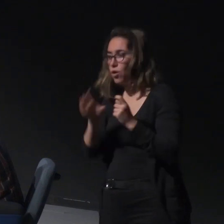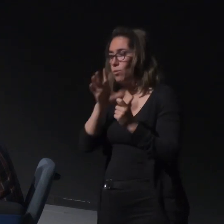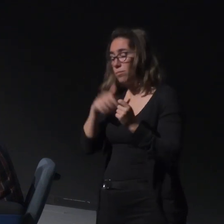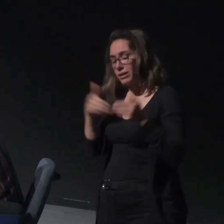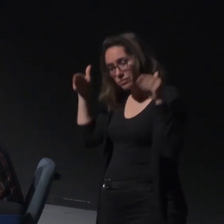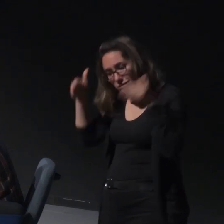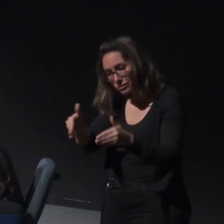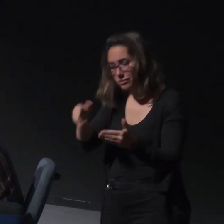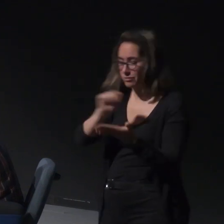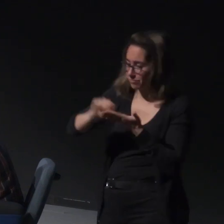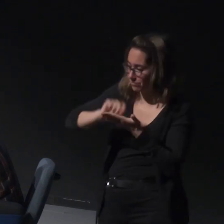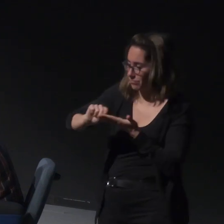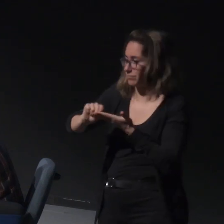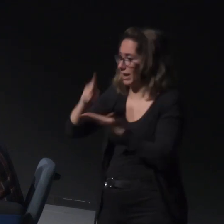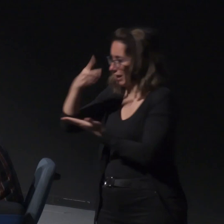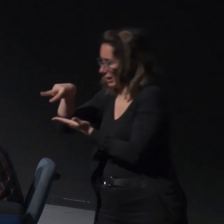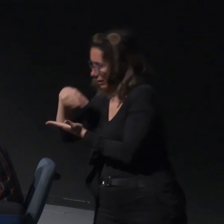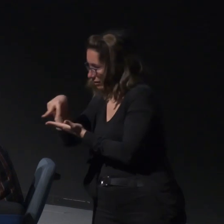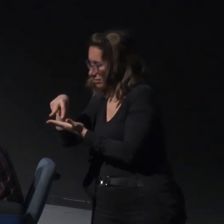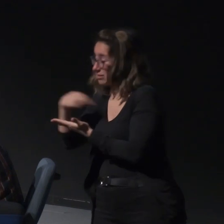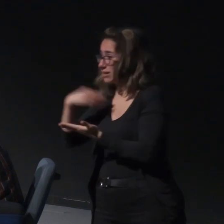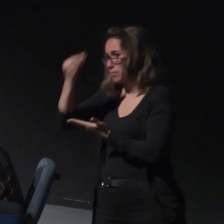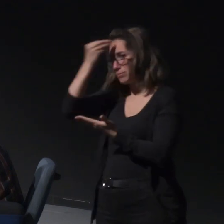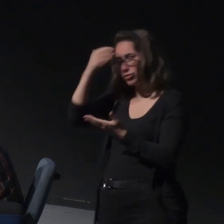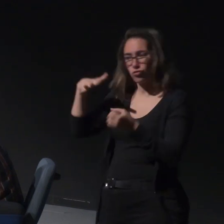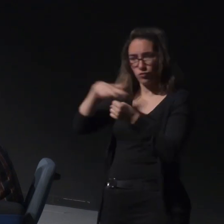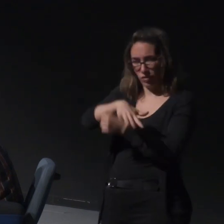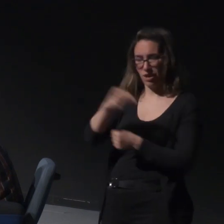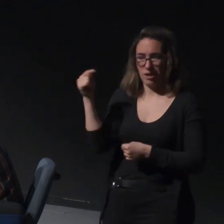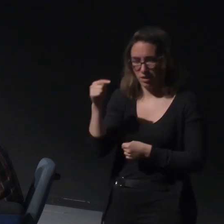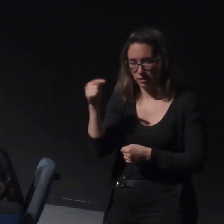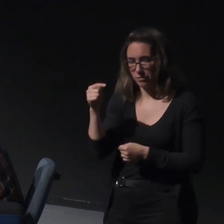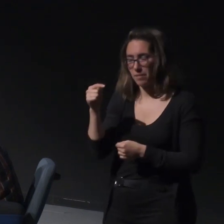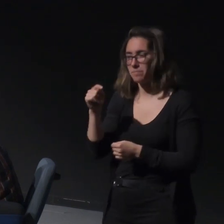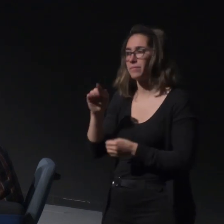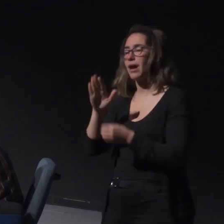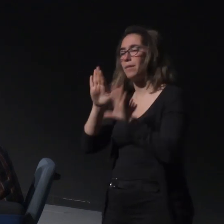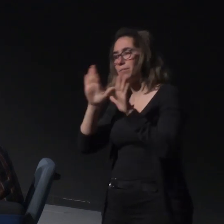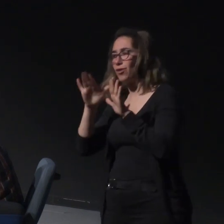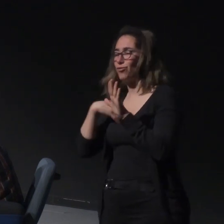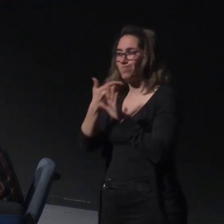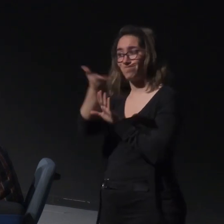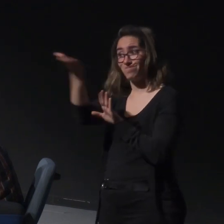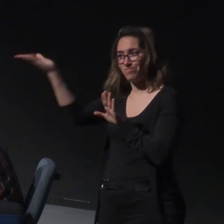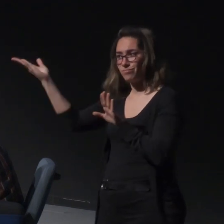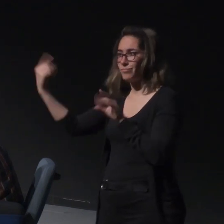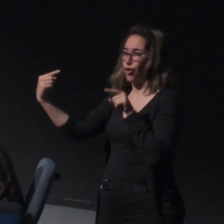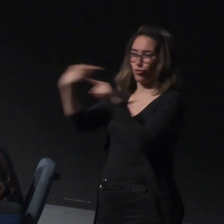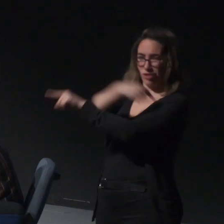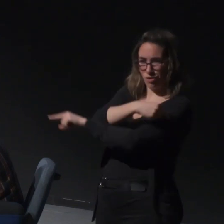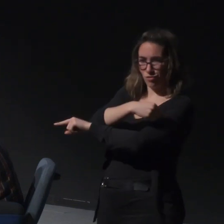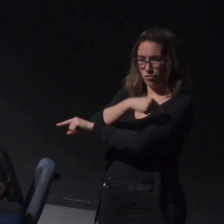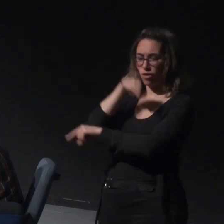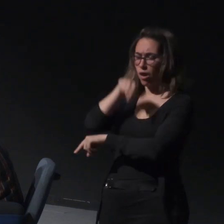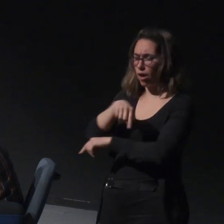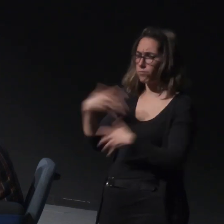lectoescritura y creemos que no les beneficia. Pero vamos contracorriente y los niños lo reciben en clase.